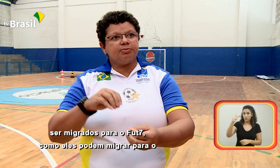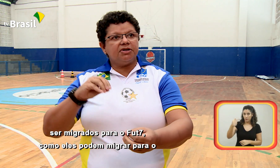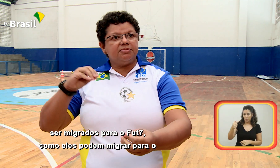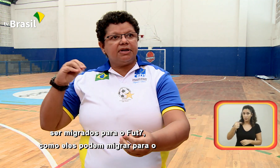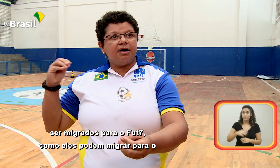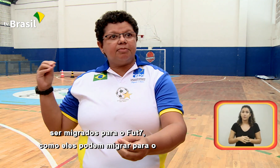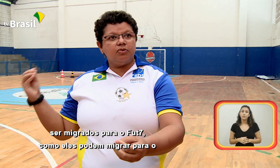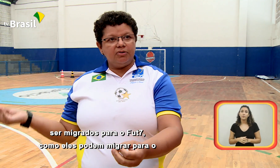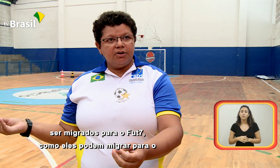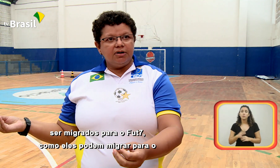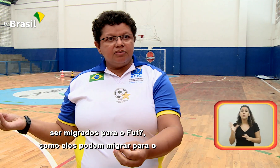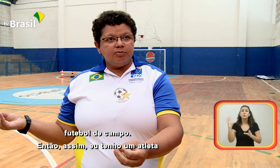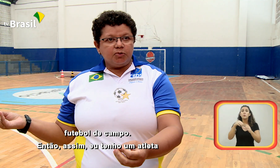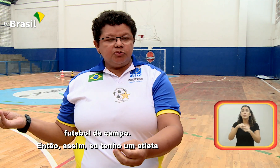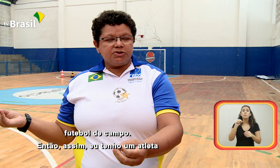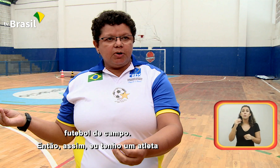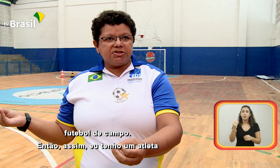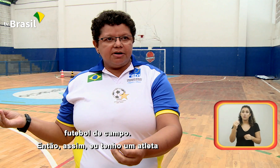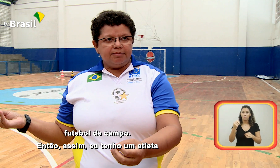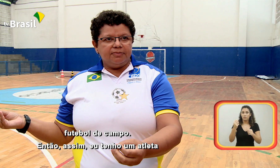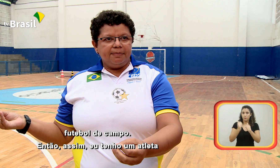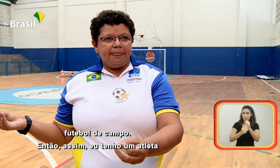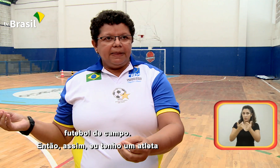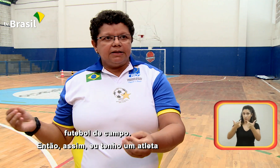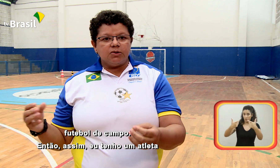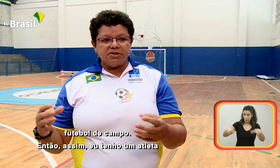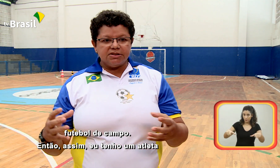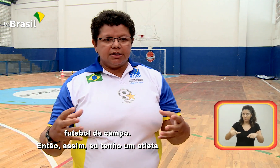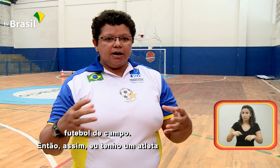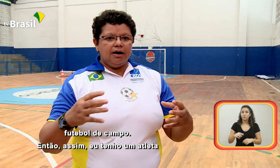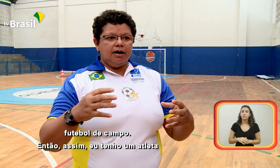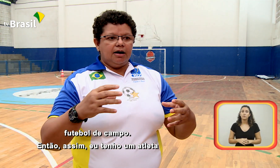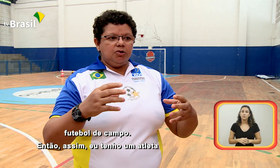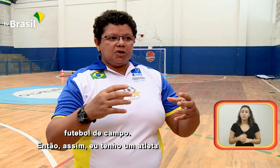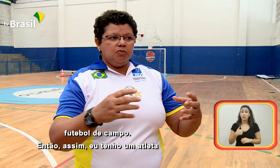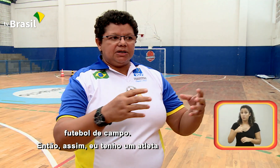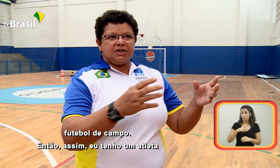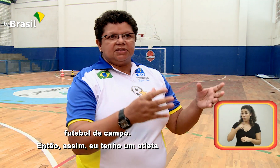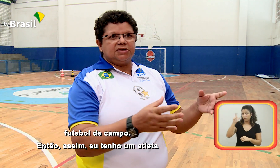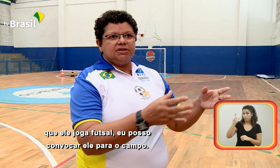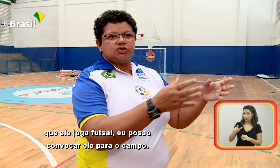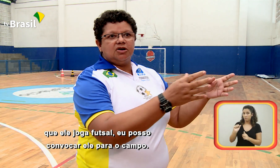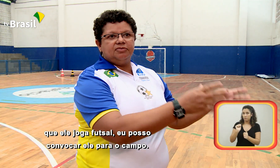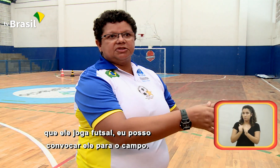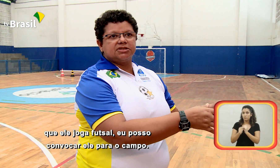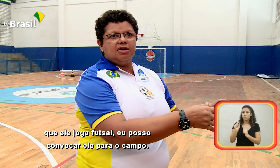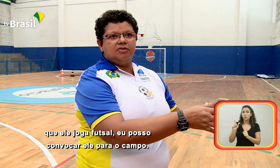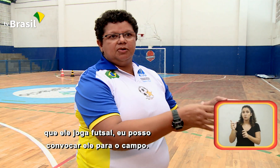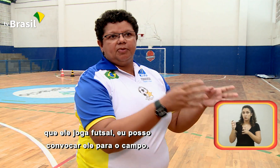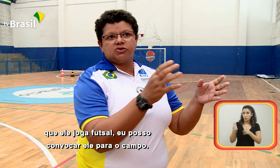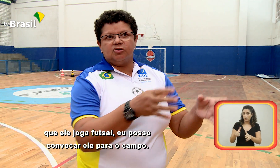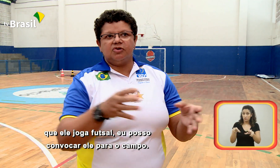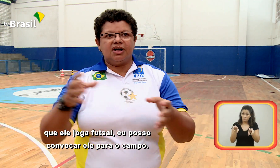podem migrar para o futebol de campo. Então, assim, eu tenho um atleta que ele joga futsal, eu posso convocar ele